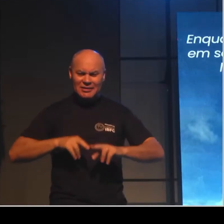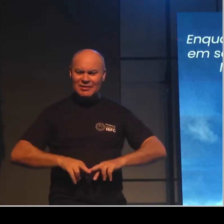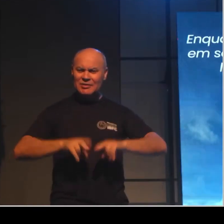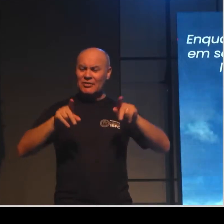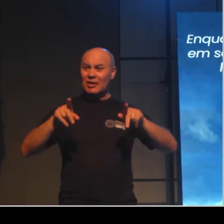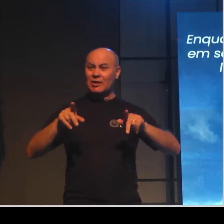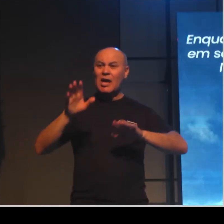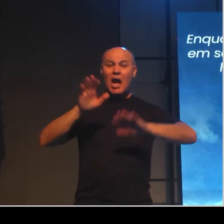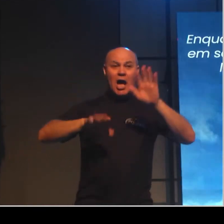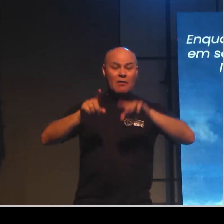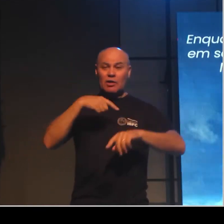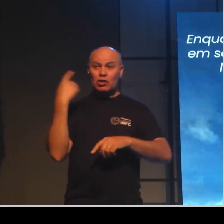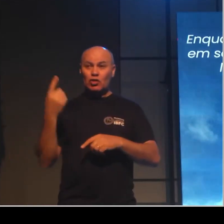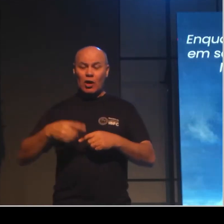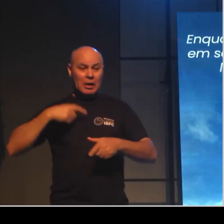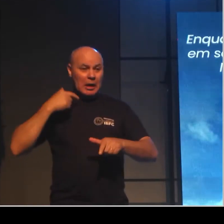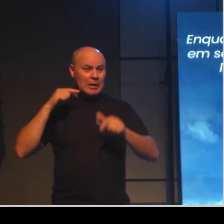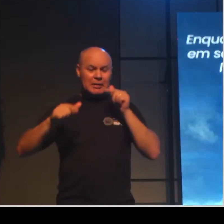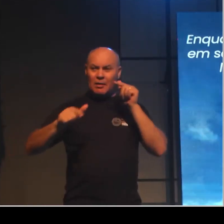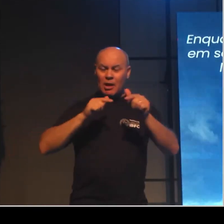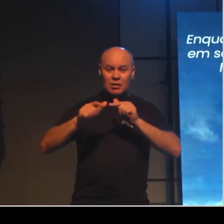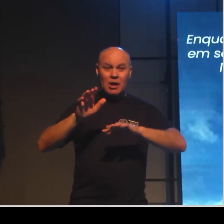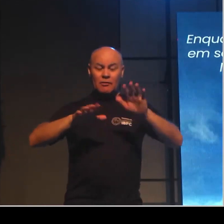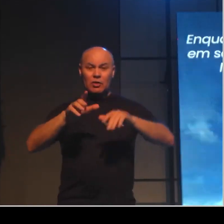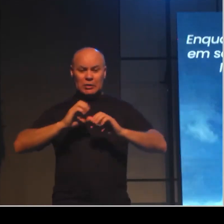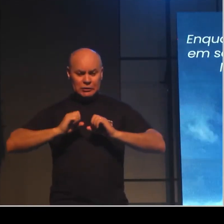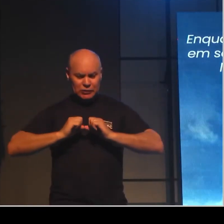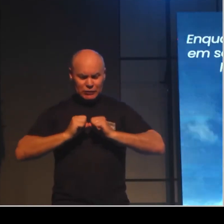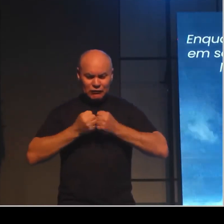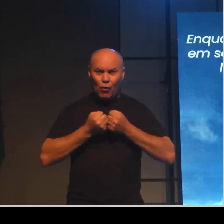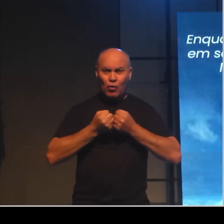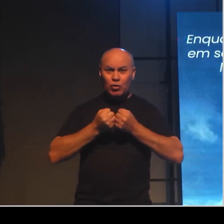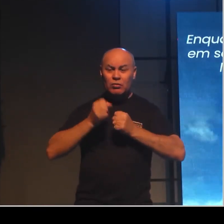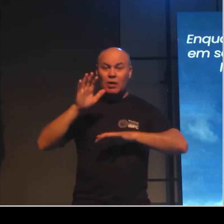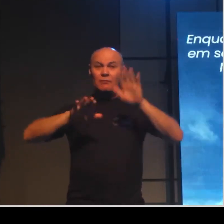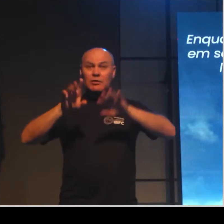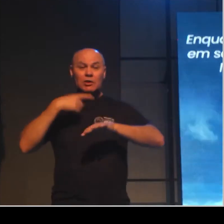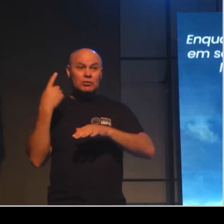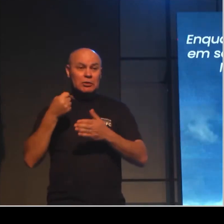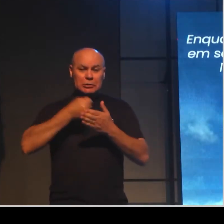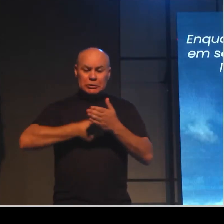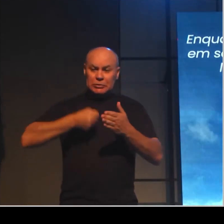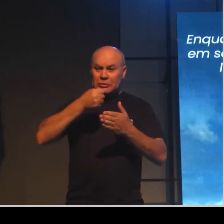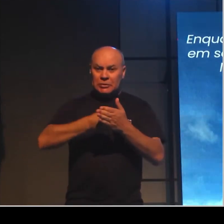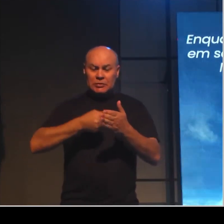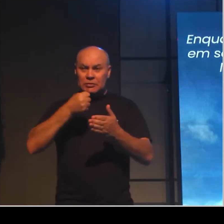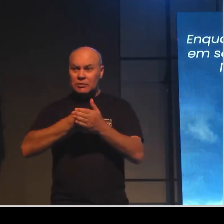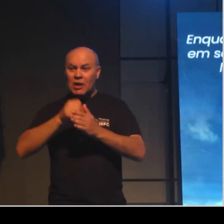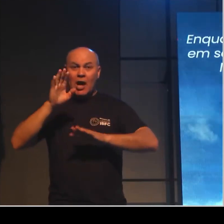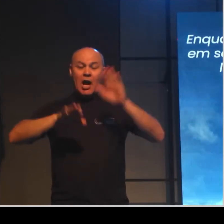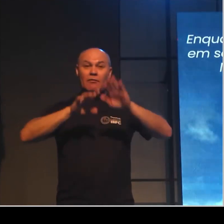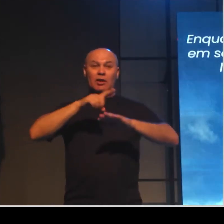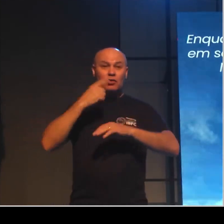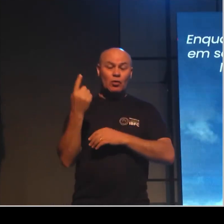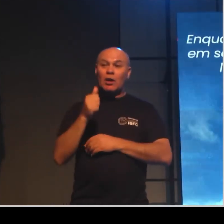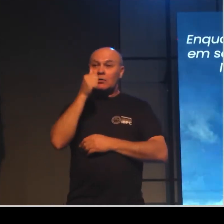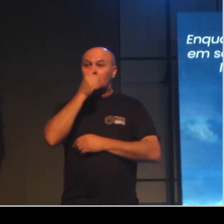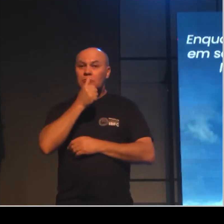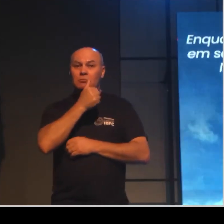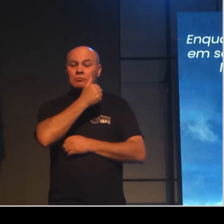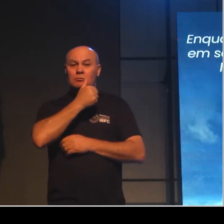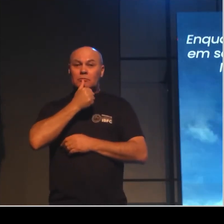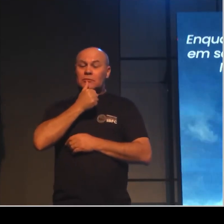ralando. Parece que você está se prejudicando. Parece que... É o que aconteceu com José.